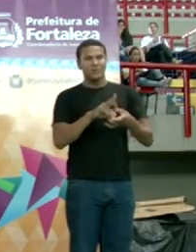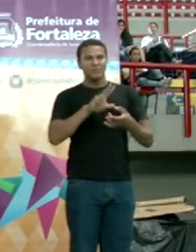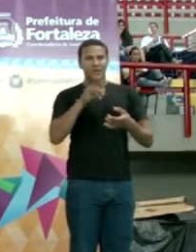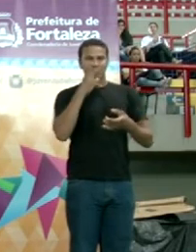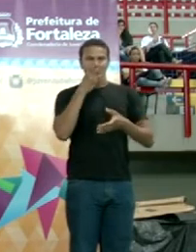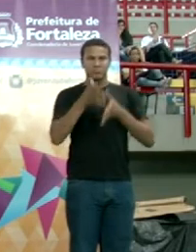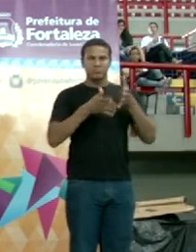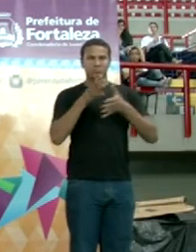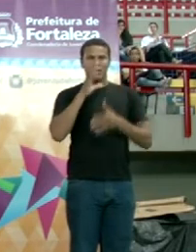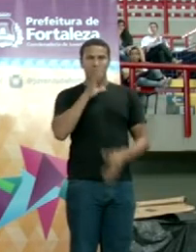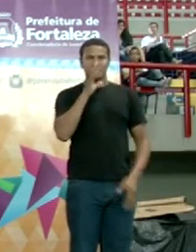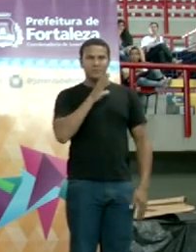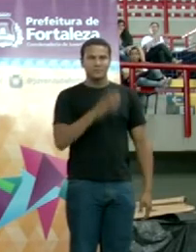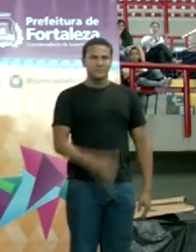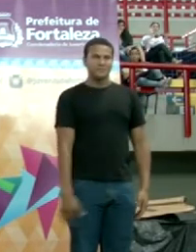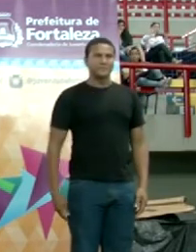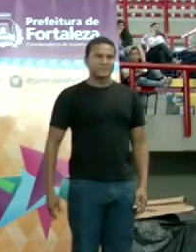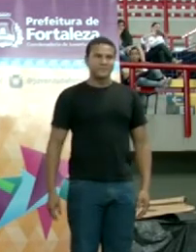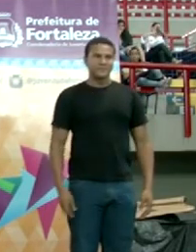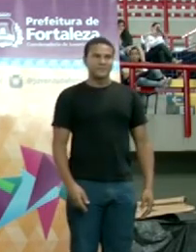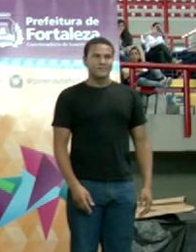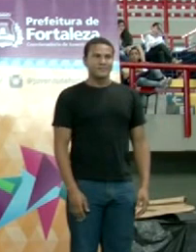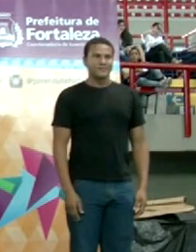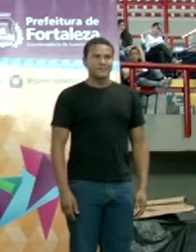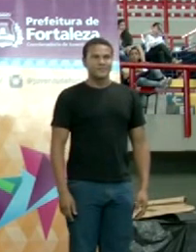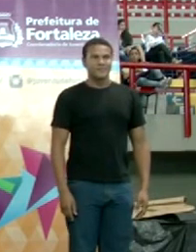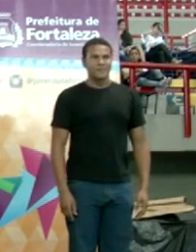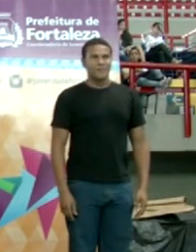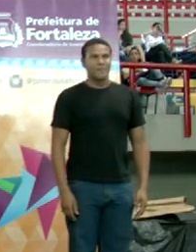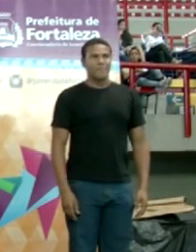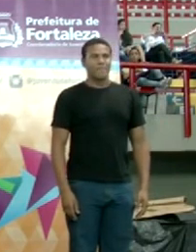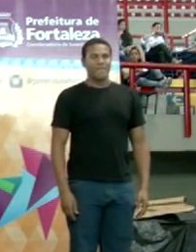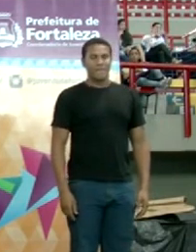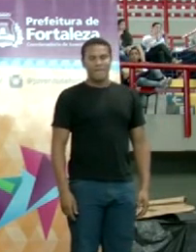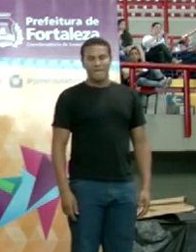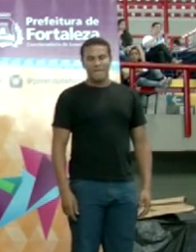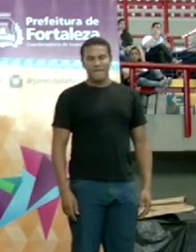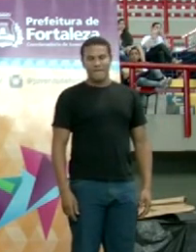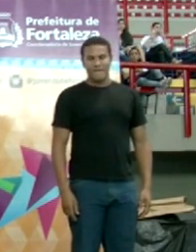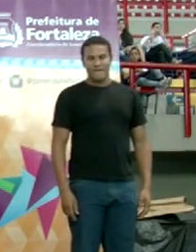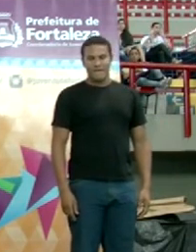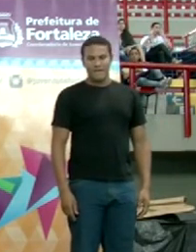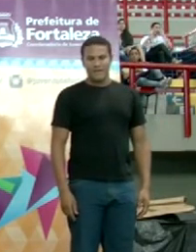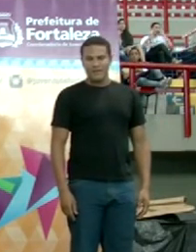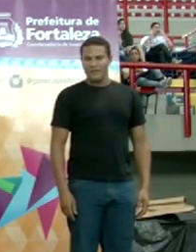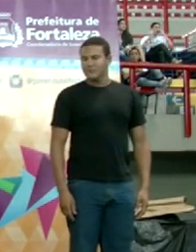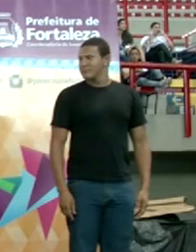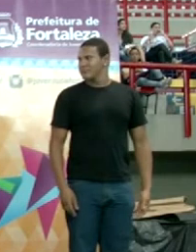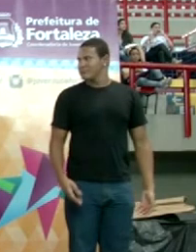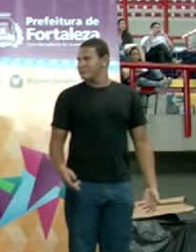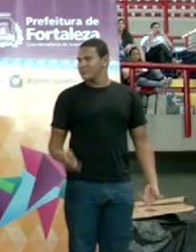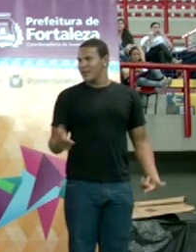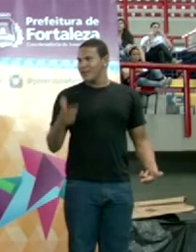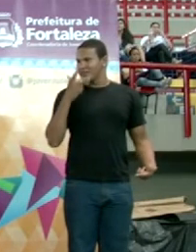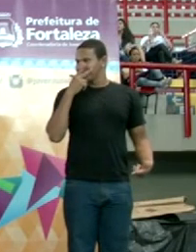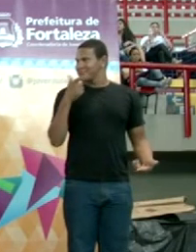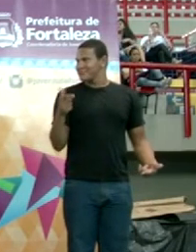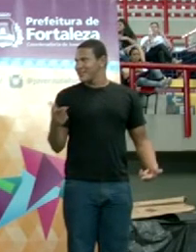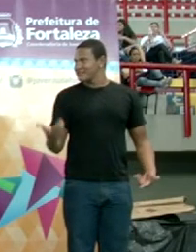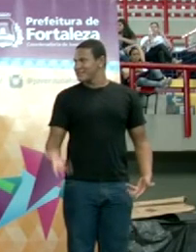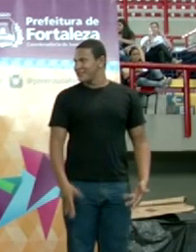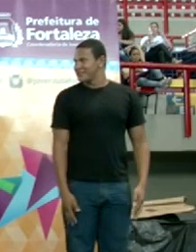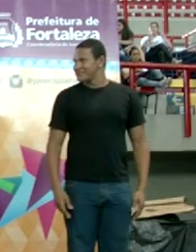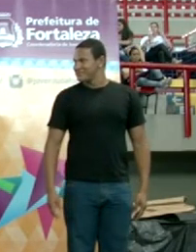ele acompanha rápido demais. É ninja. Gente, seguinte, como é que é ninja?